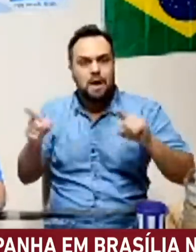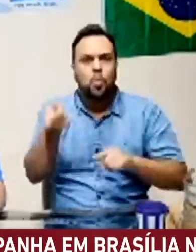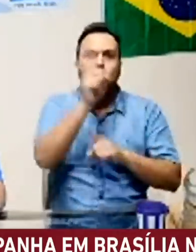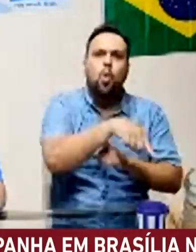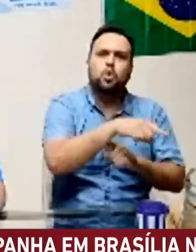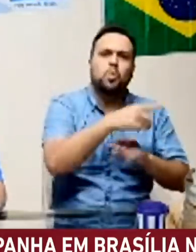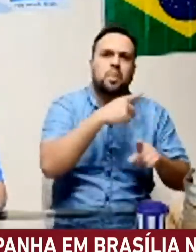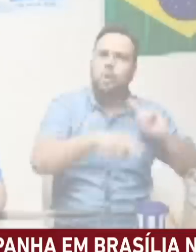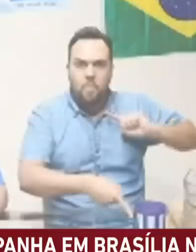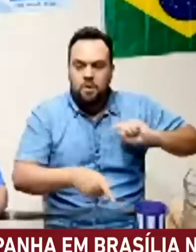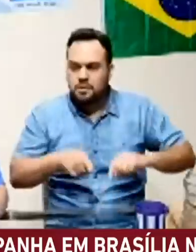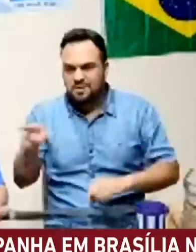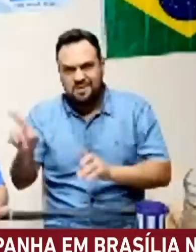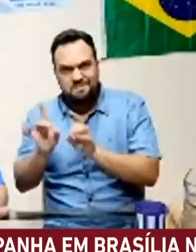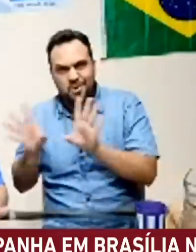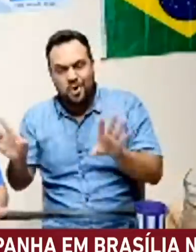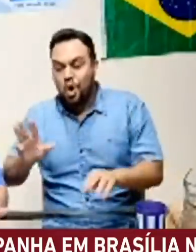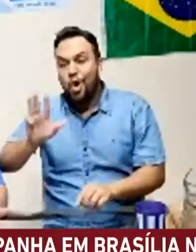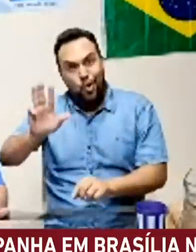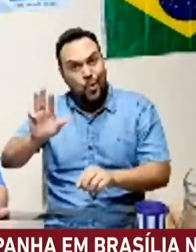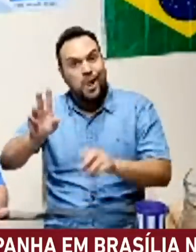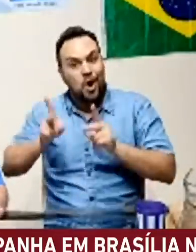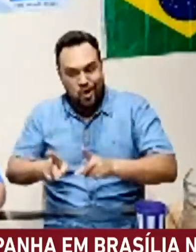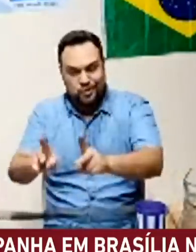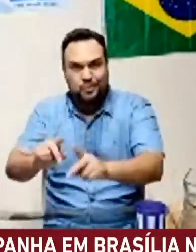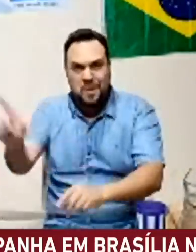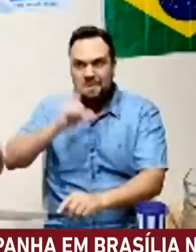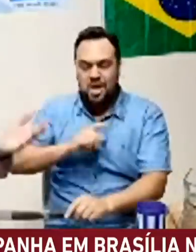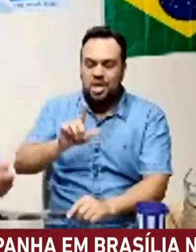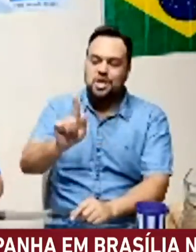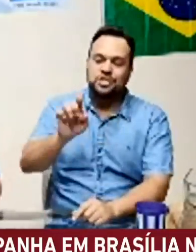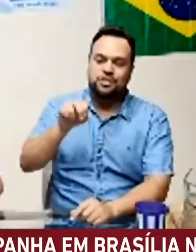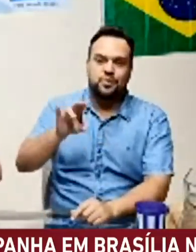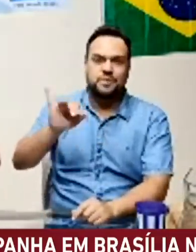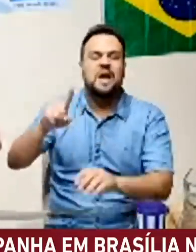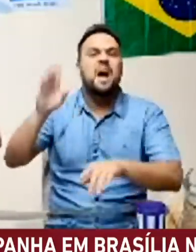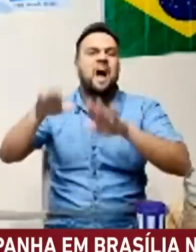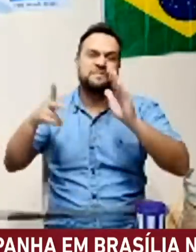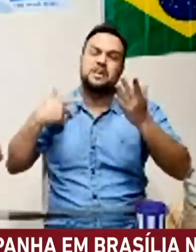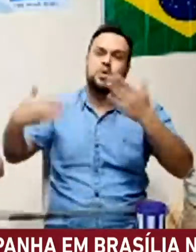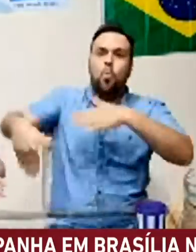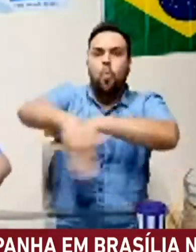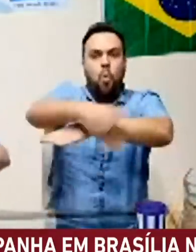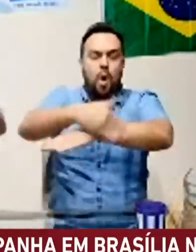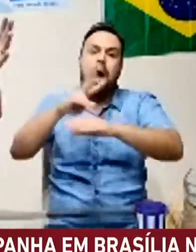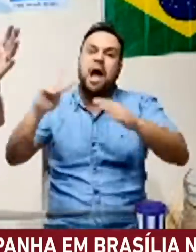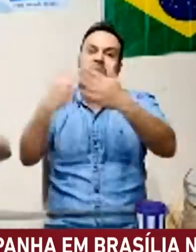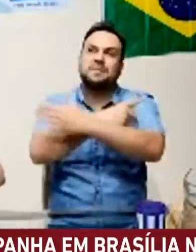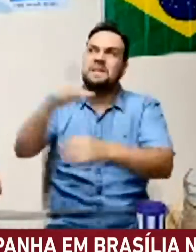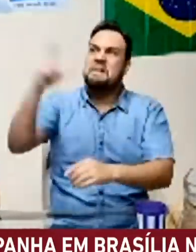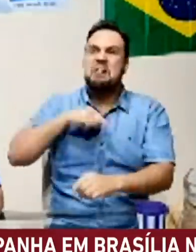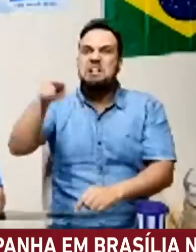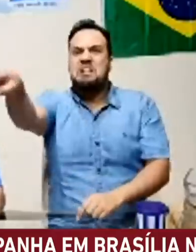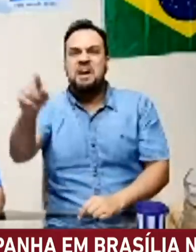dois pesos, duas medidas. O Lula vai continuar me chamar de genocida. E de vez em quando escuto pela rua, né? Estou vindo no carro, é comum, acontece. A